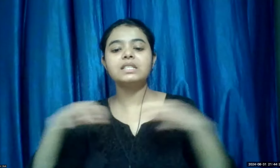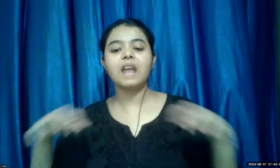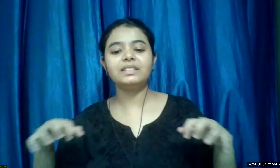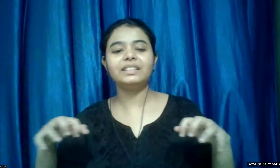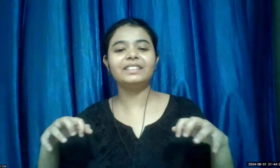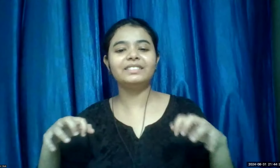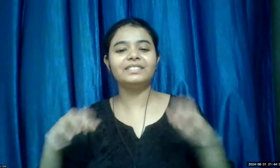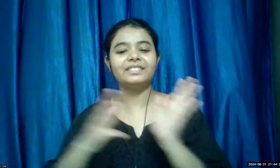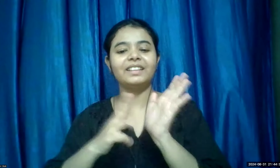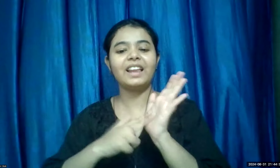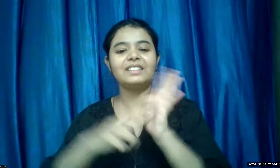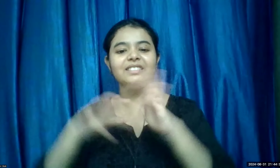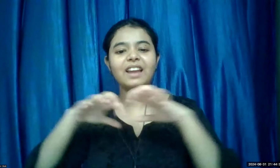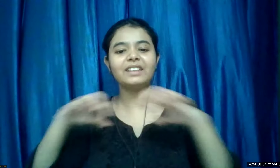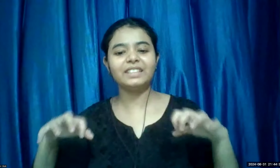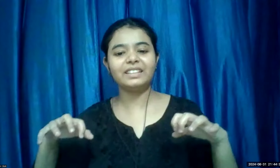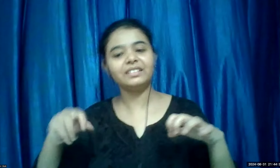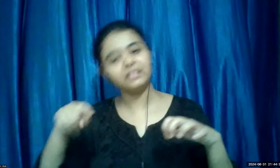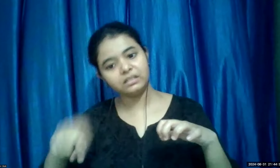दुख हर लो।